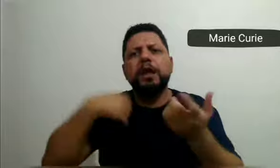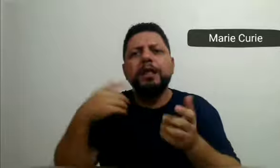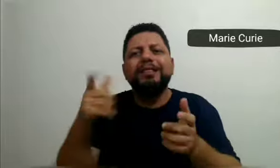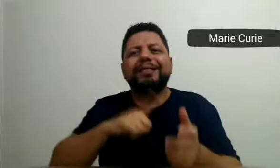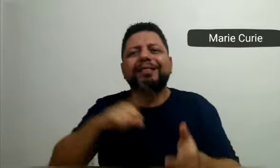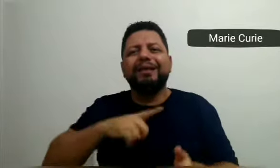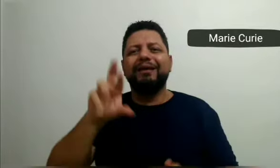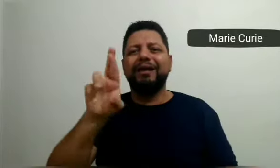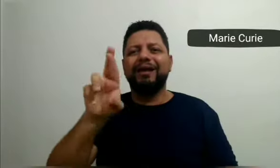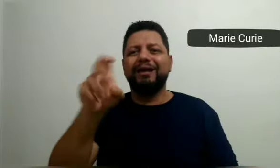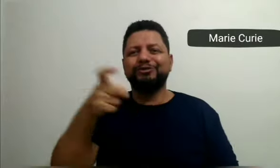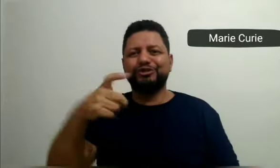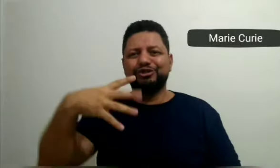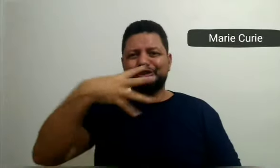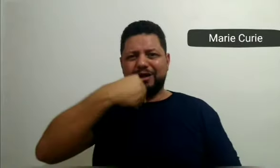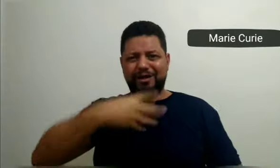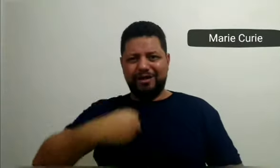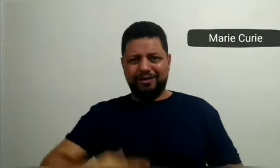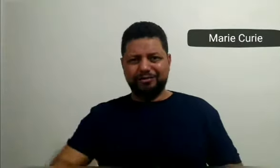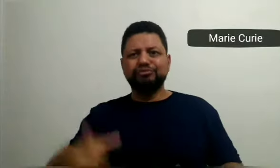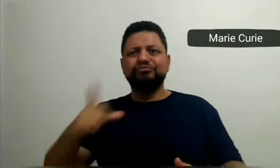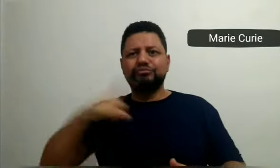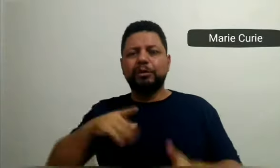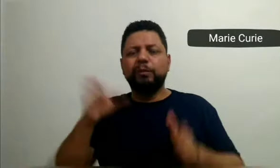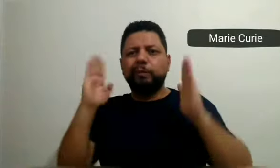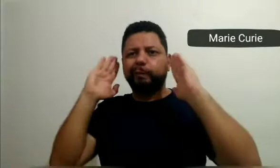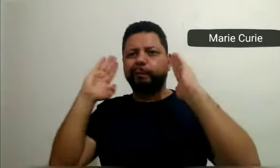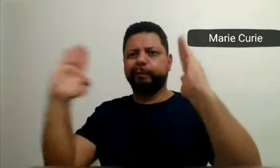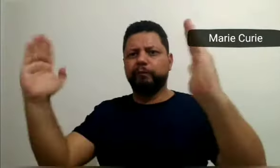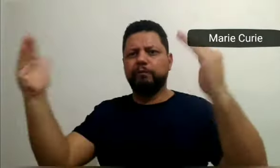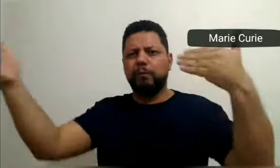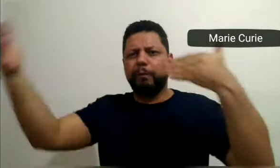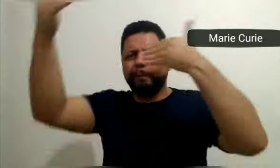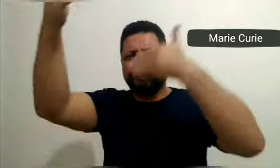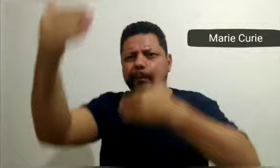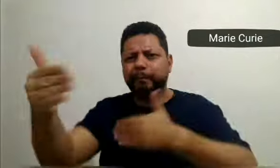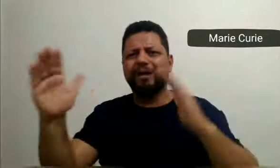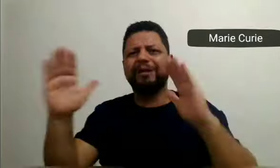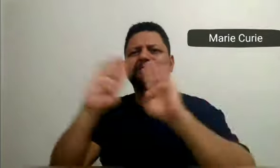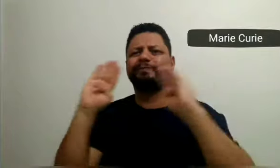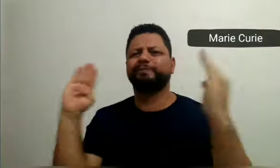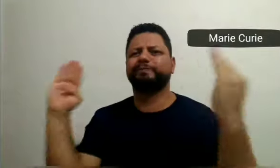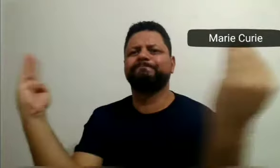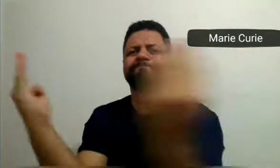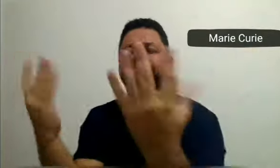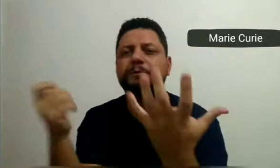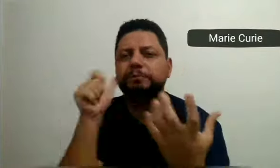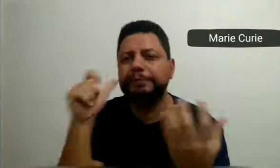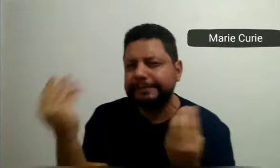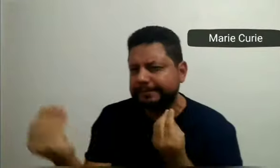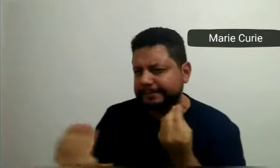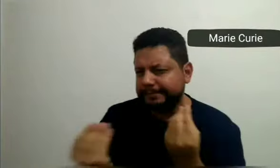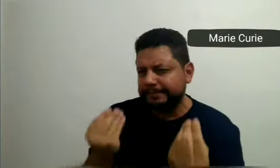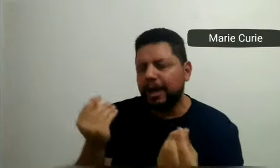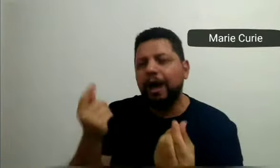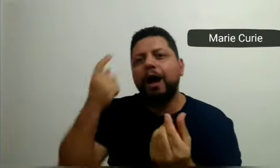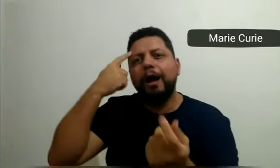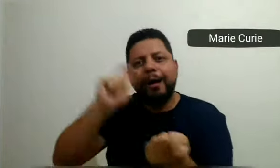também estudou técnicas de como poderia fazer adaptações no aparelho de raio-x para que ele pudesse ser